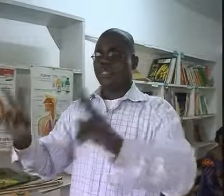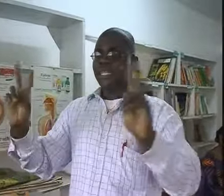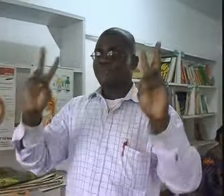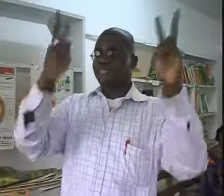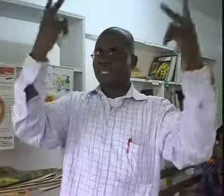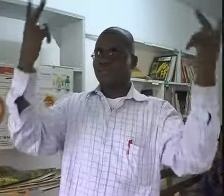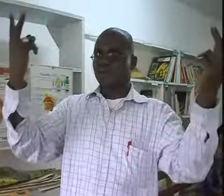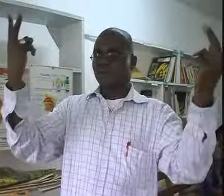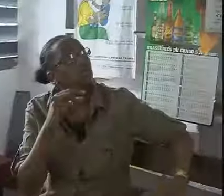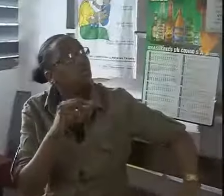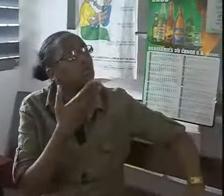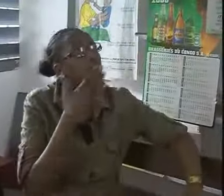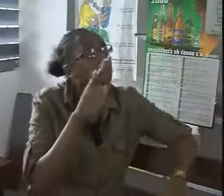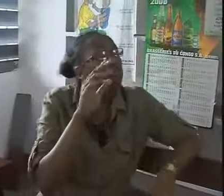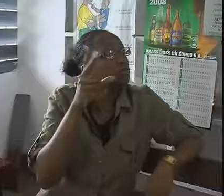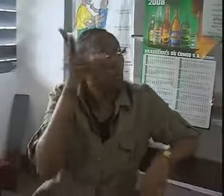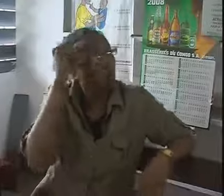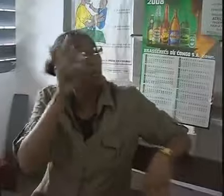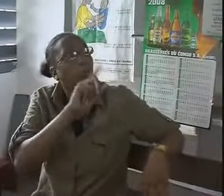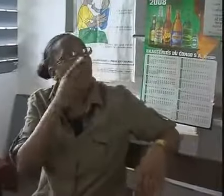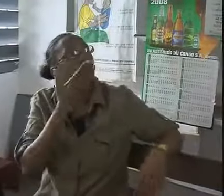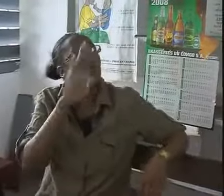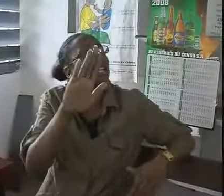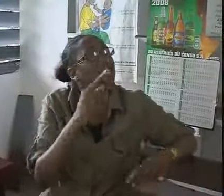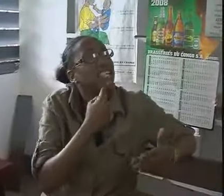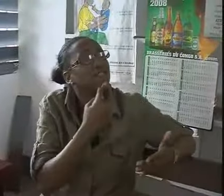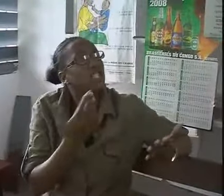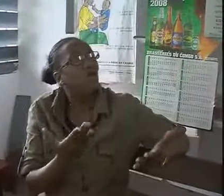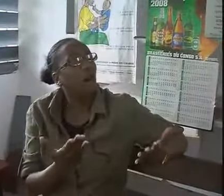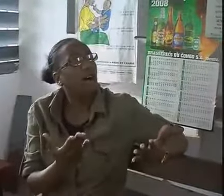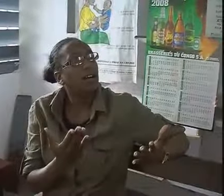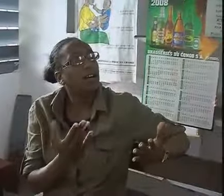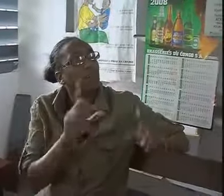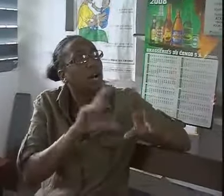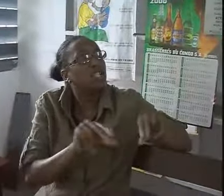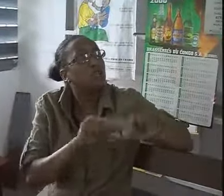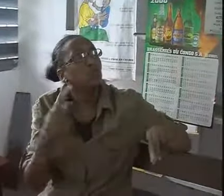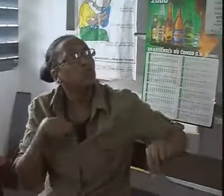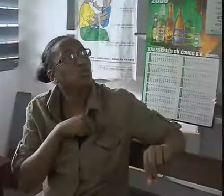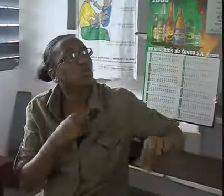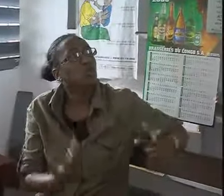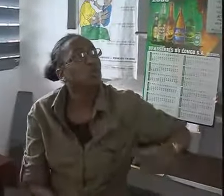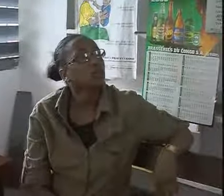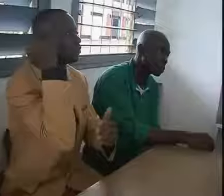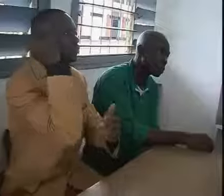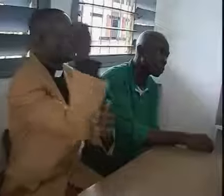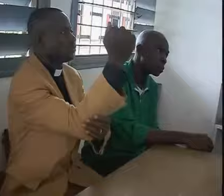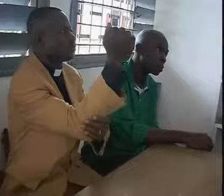franchir. D'une part, le tournage final de l'ensemble des séquences traduites, soit 6 heures de film au total, avec l'aide de